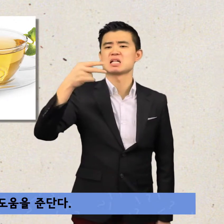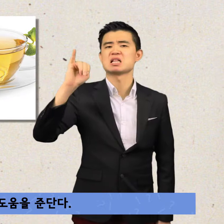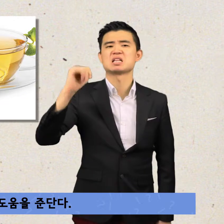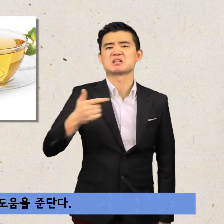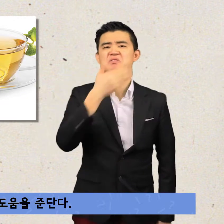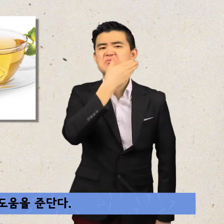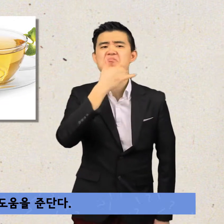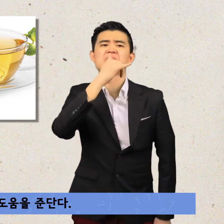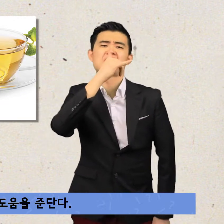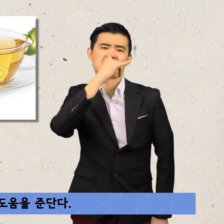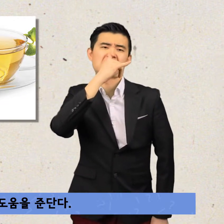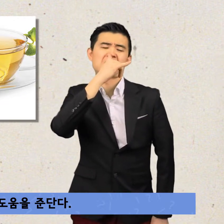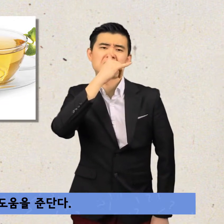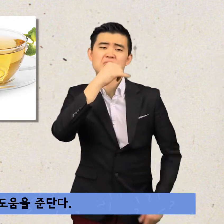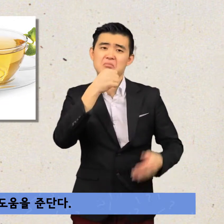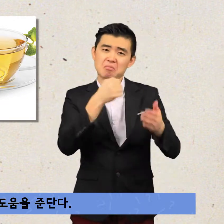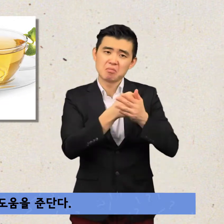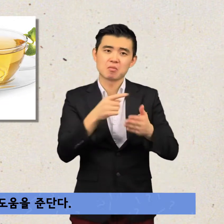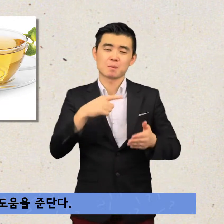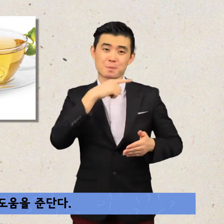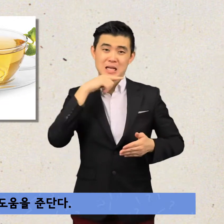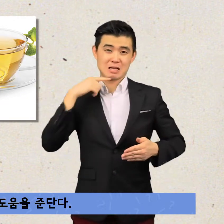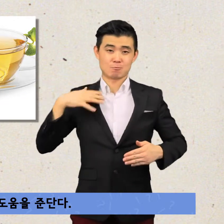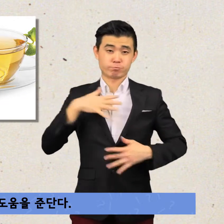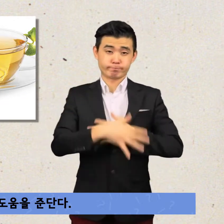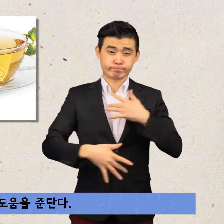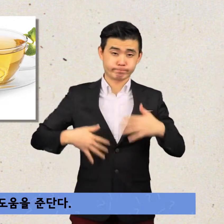예방하는 데 도움을 준단다.